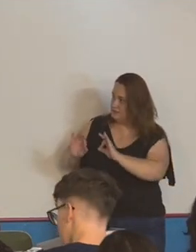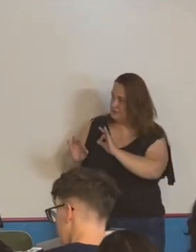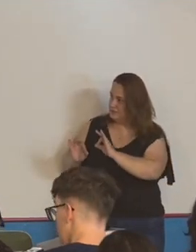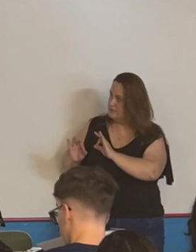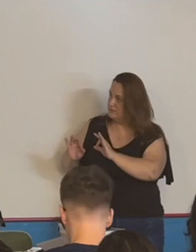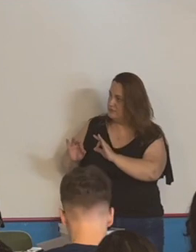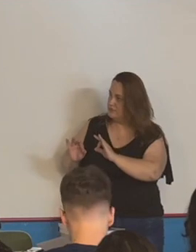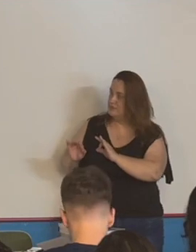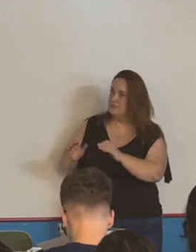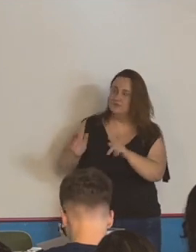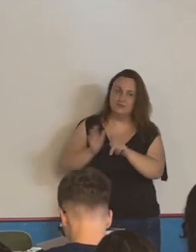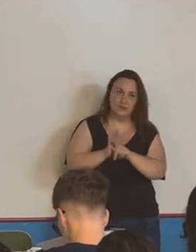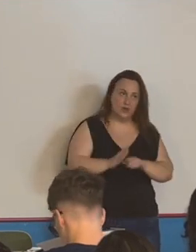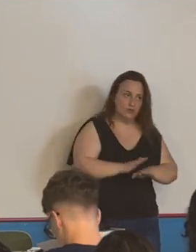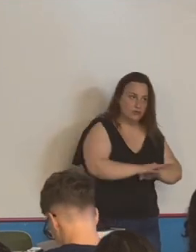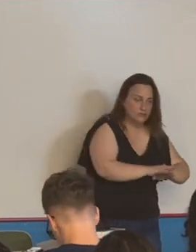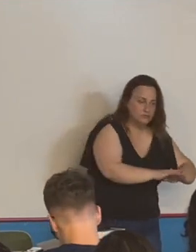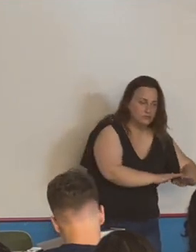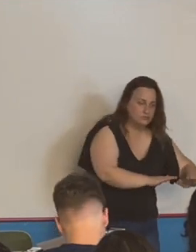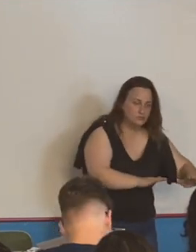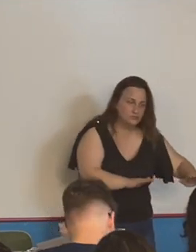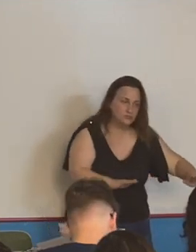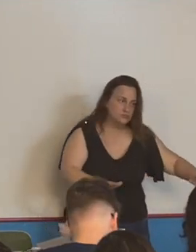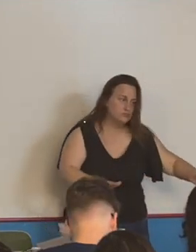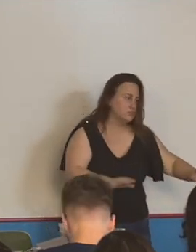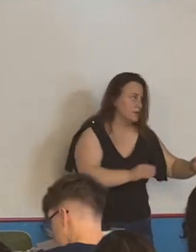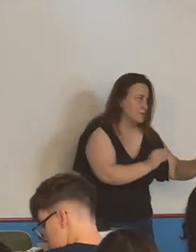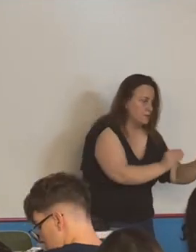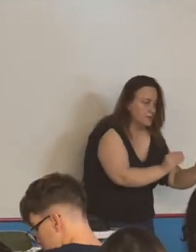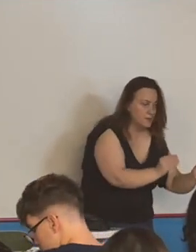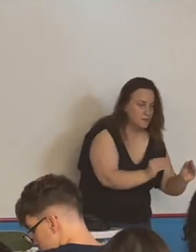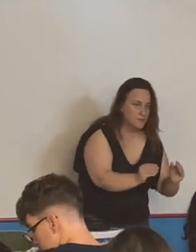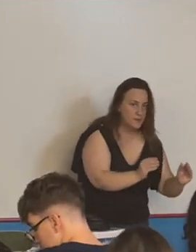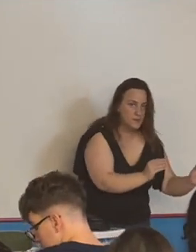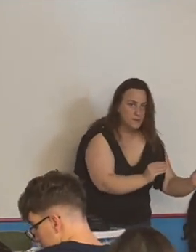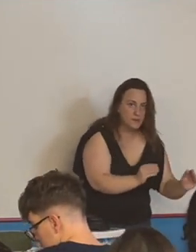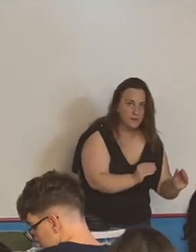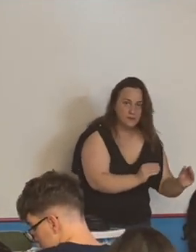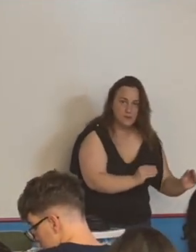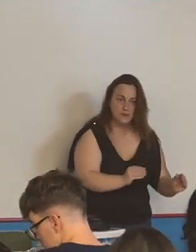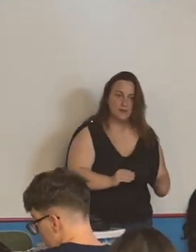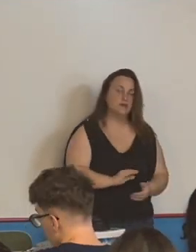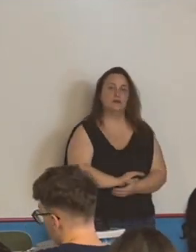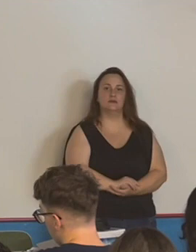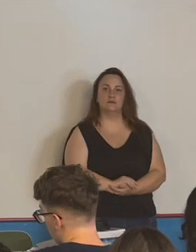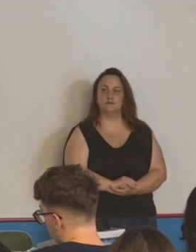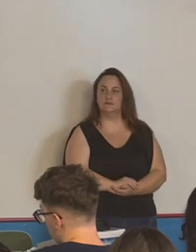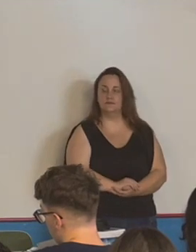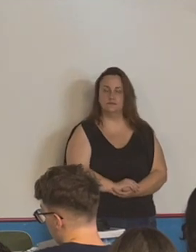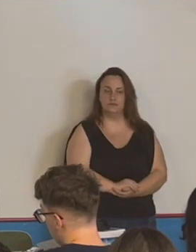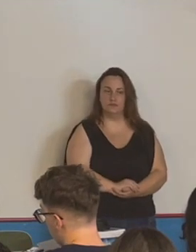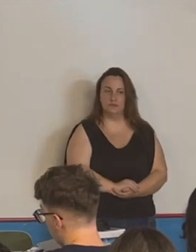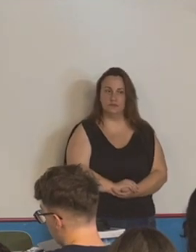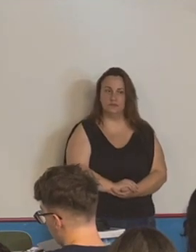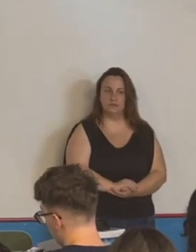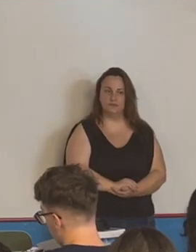vendedor de rua que coloca no chão. qual página que tá aí? Deixa eu ver.